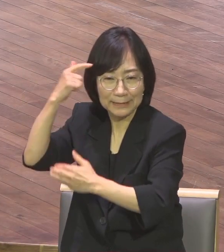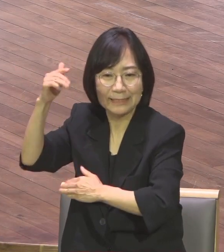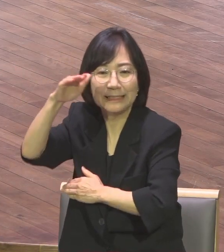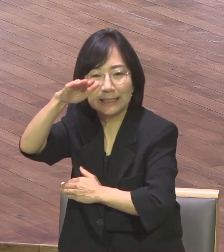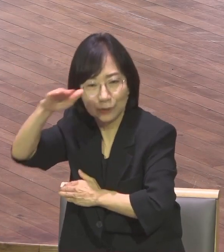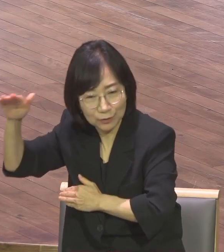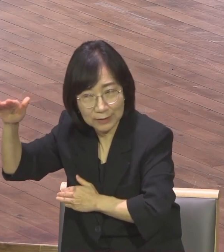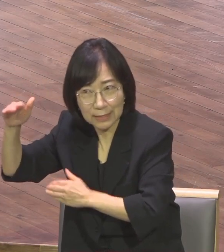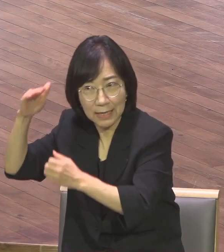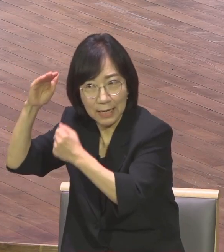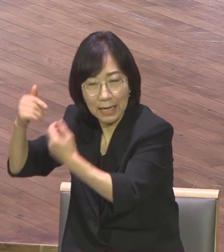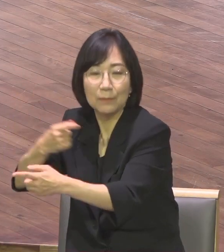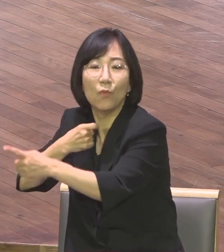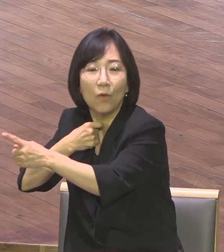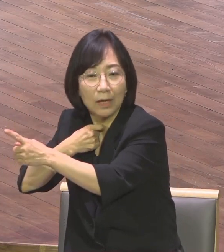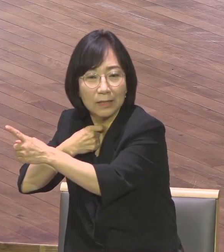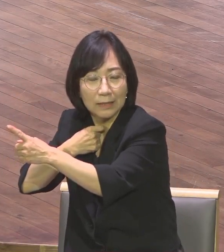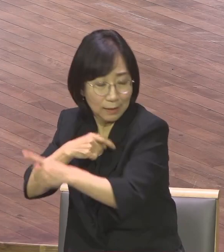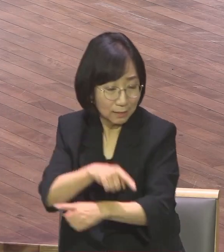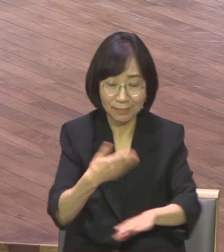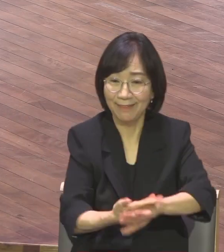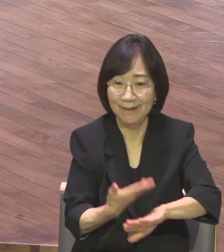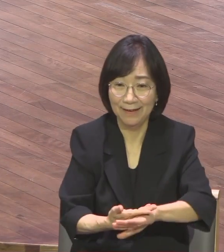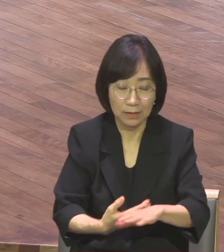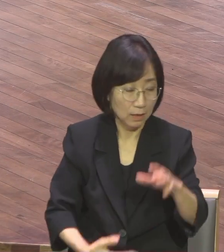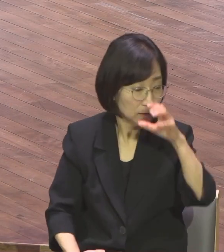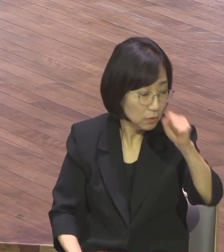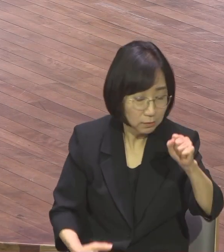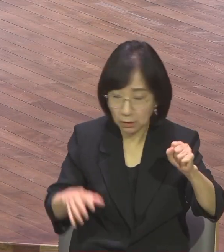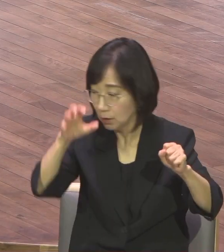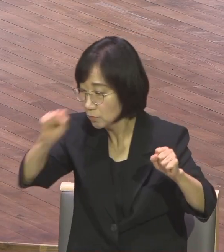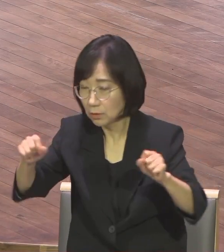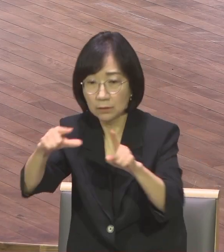영생 얻는 것이 하나님의 기준이 아니야. 선한 일 하는 것이.